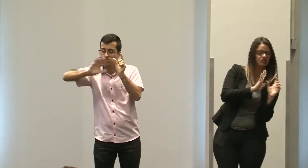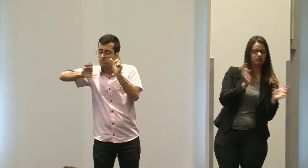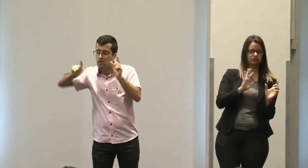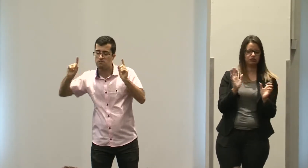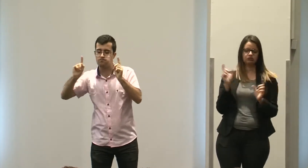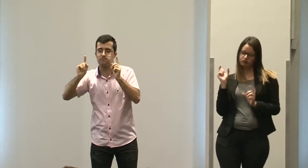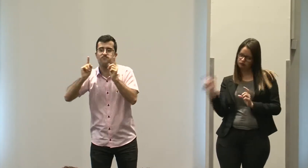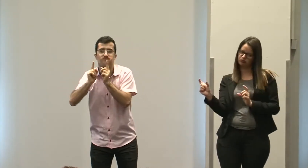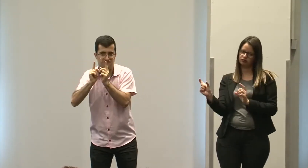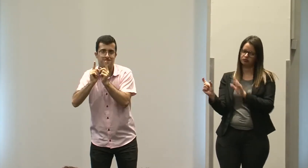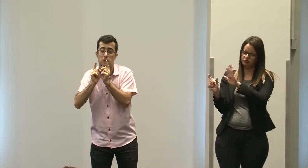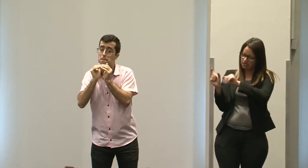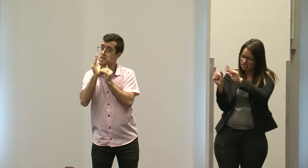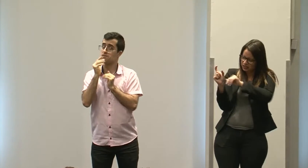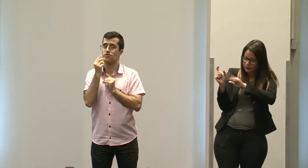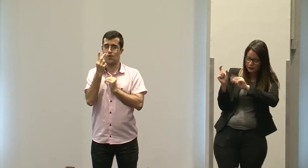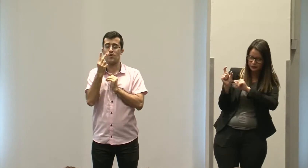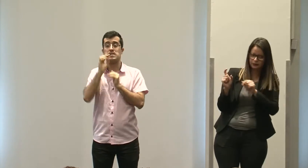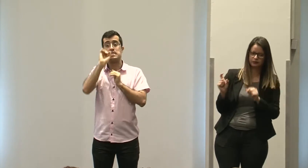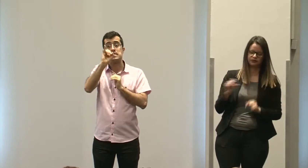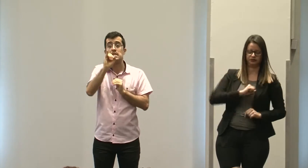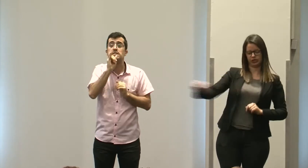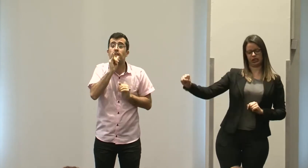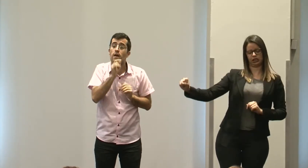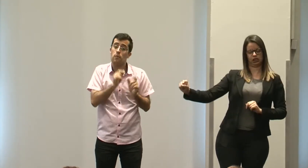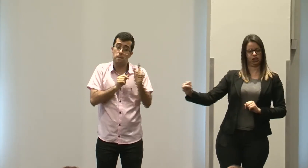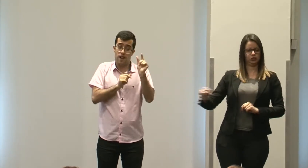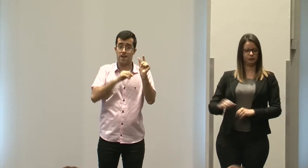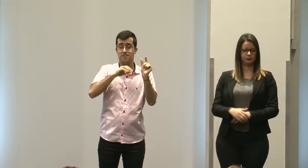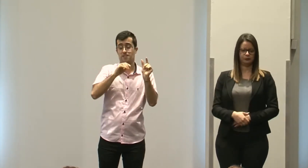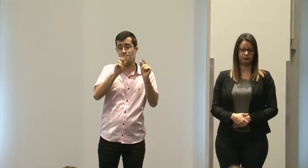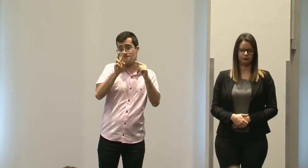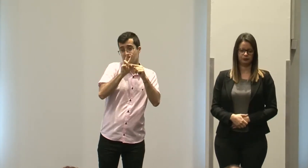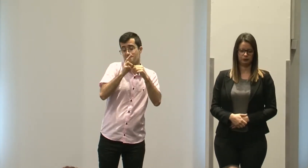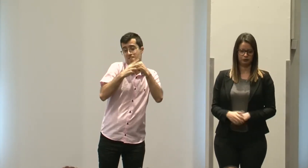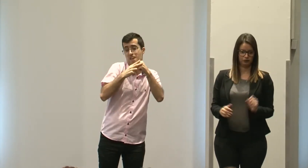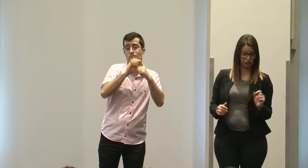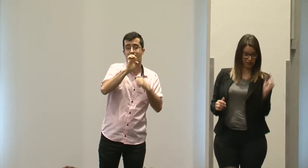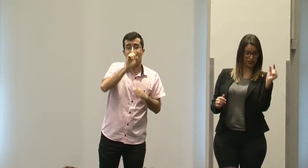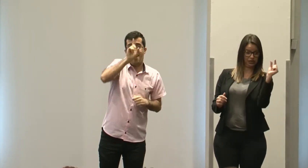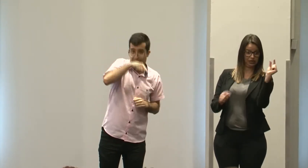uma rapidez na sinalização, uma agilidade maior.